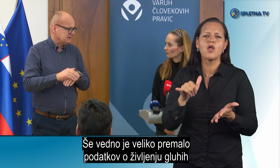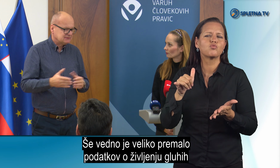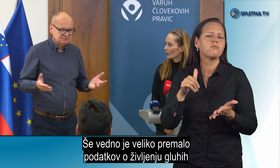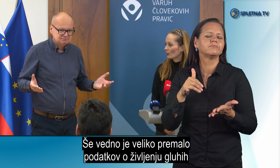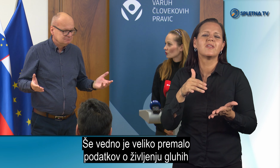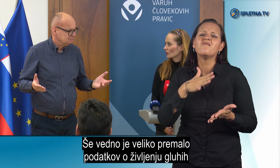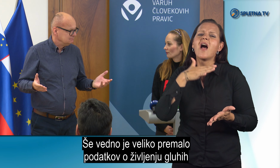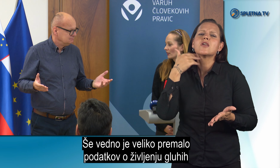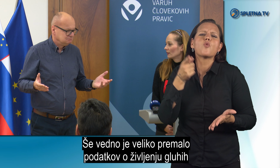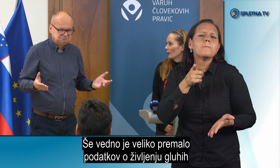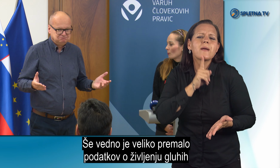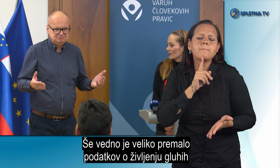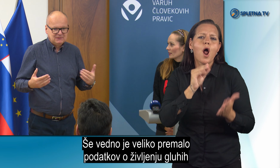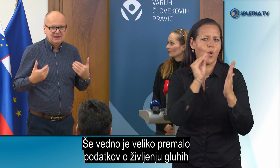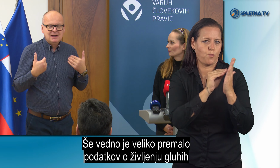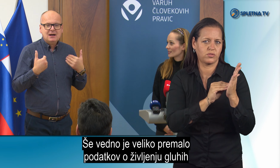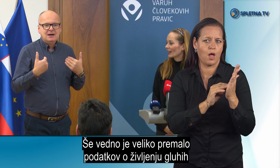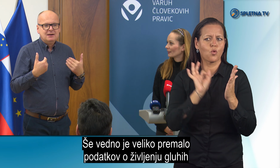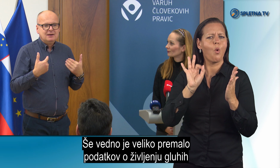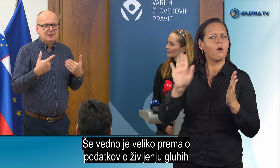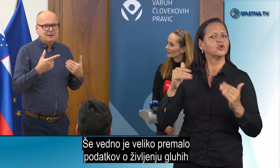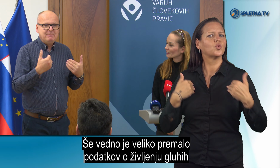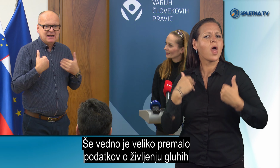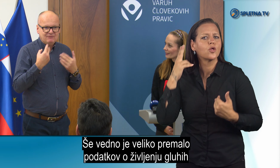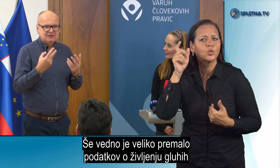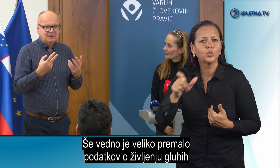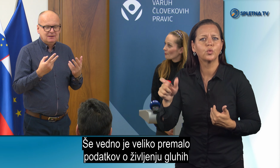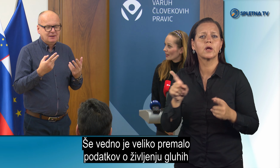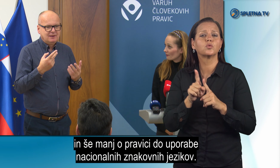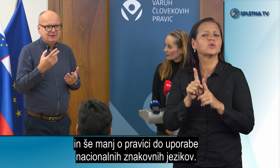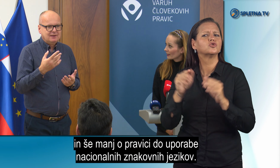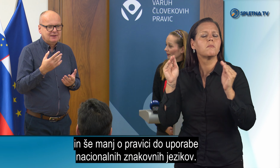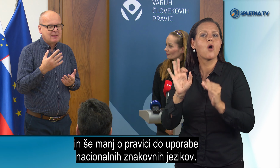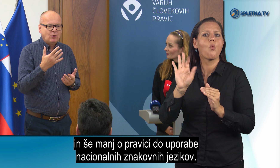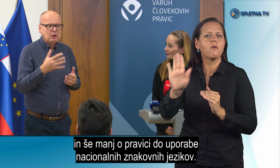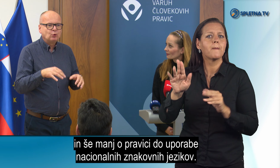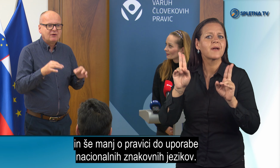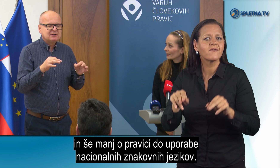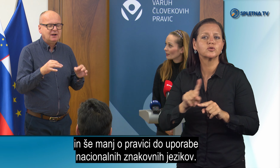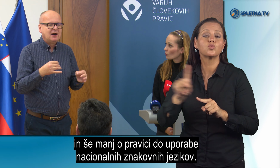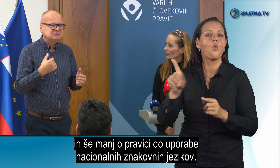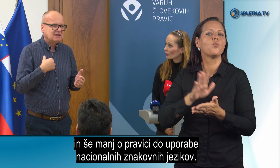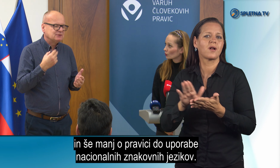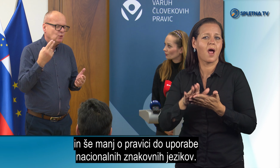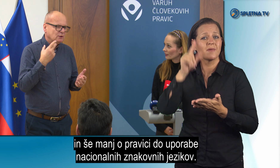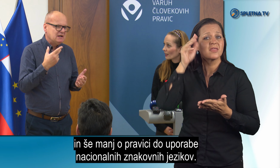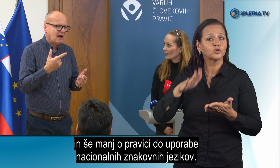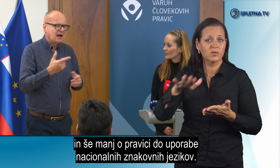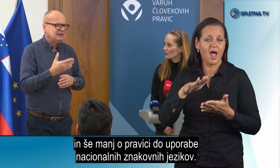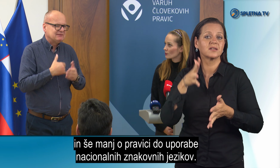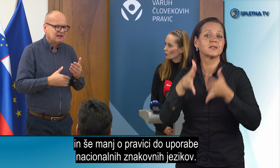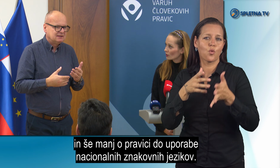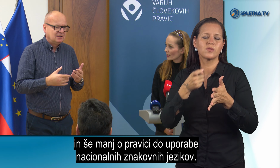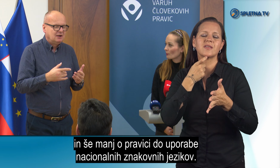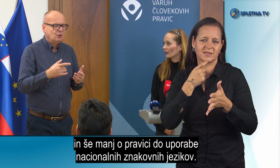Še vedno je veliko premalo podatkov o življenju gluhih in še manj o pravici do uporabe nacionalnih znakovnih jezikov.